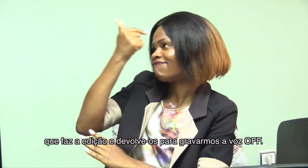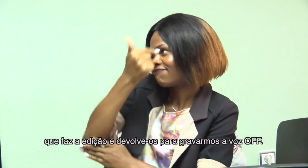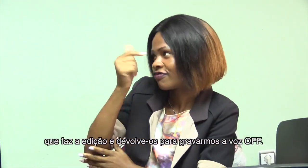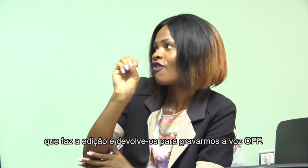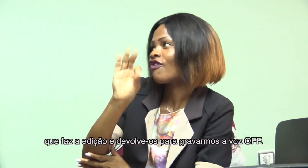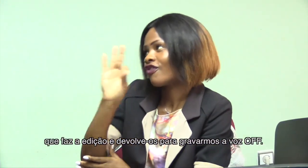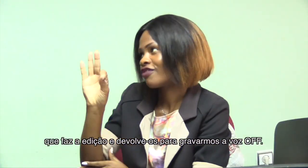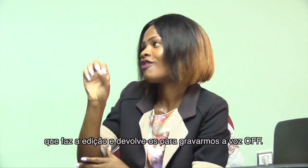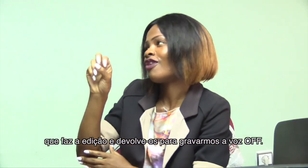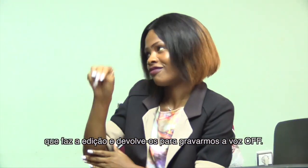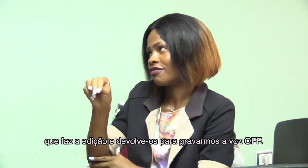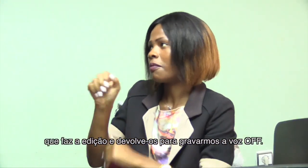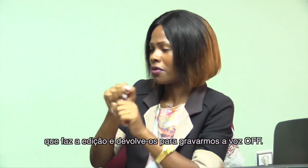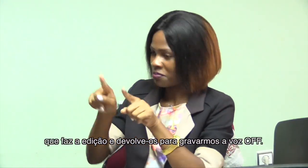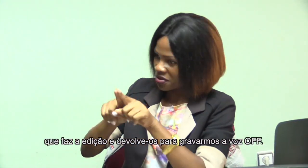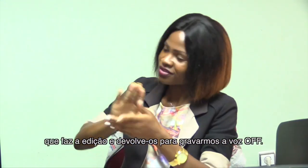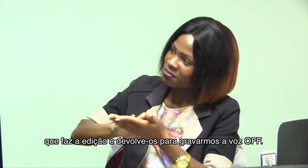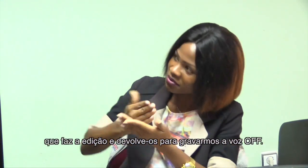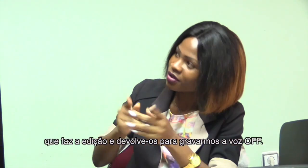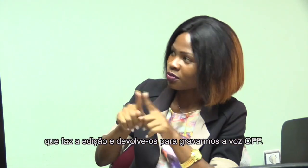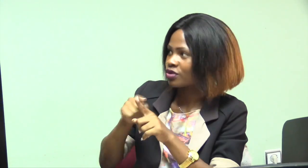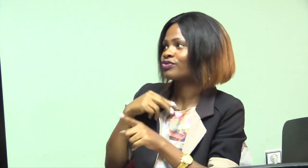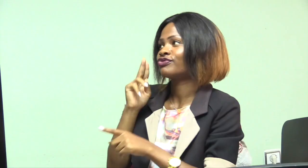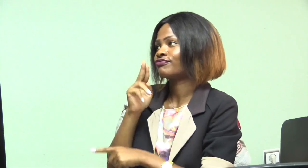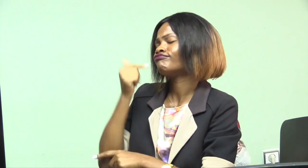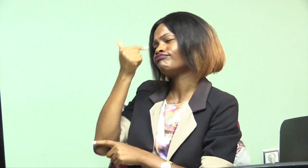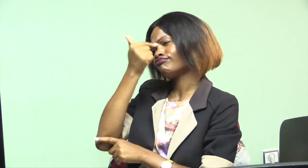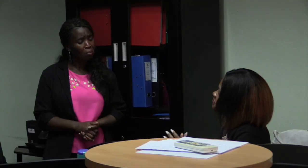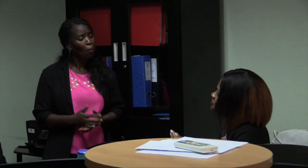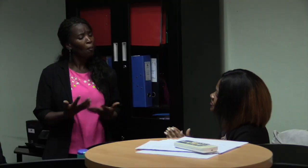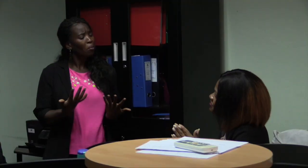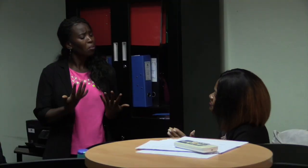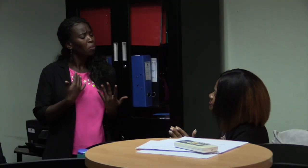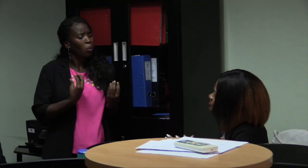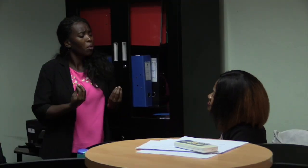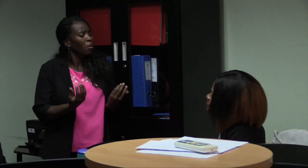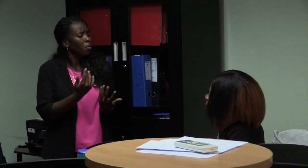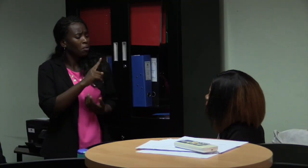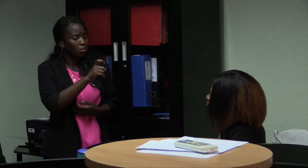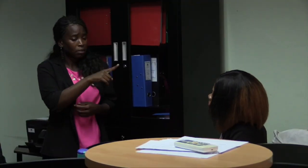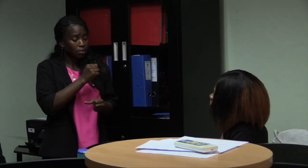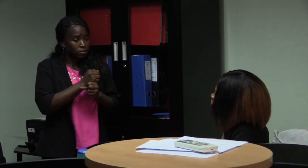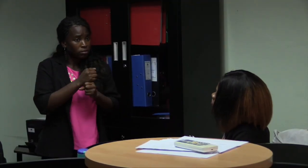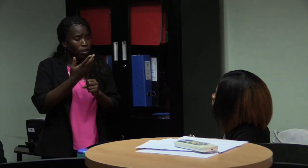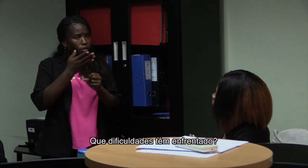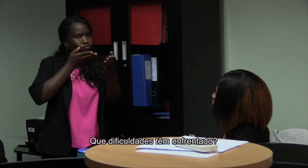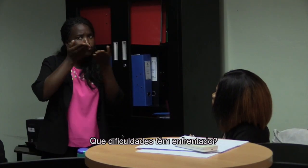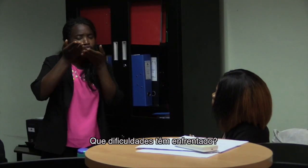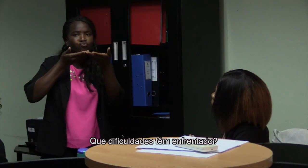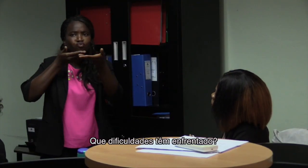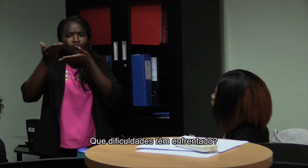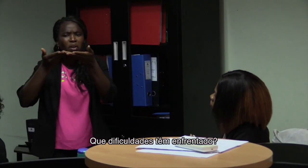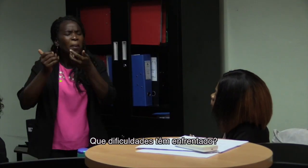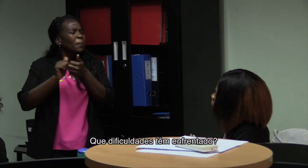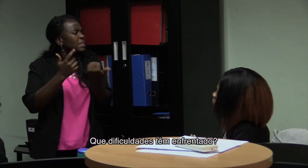devolve-os para gravarmos os ovos. O que dificuldades têm enfrentado?